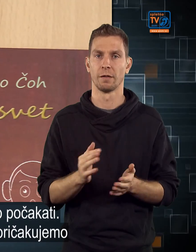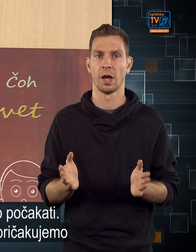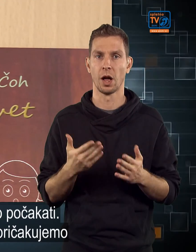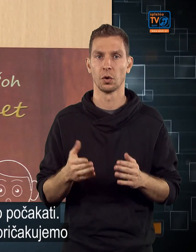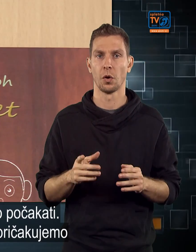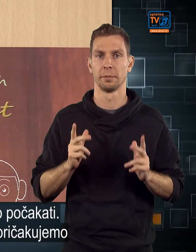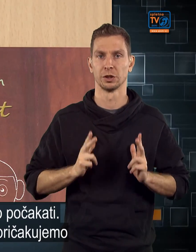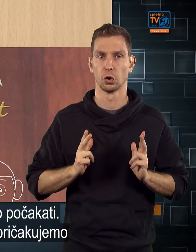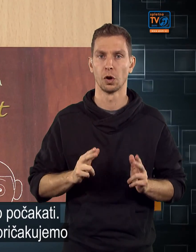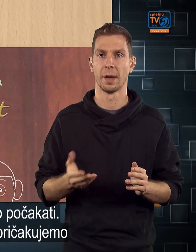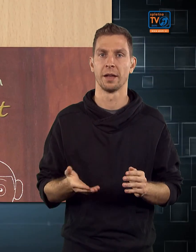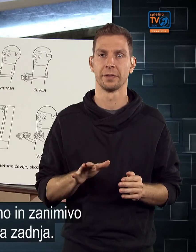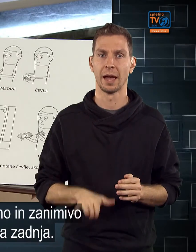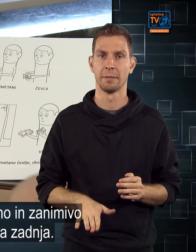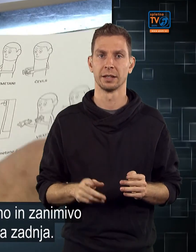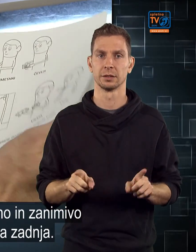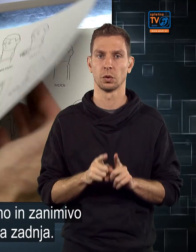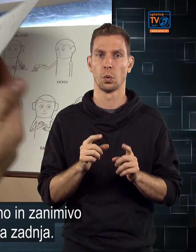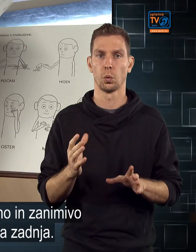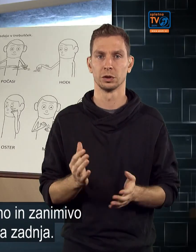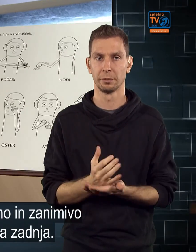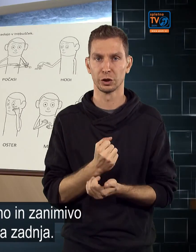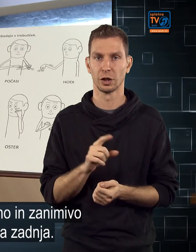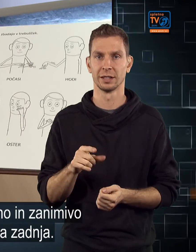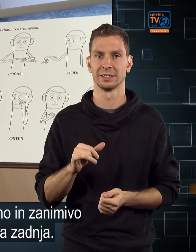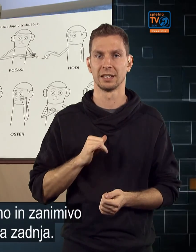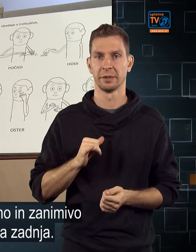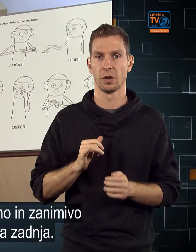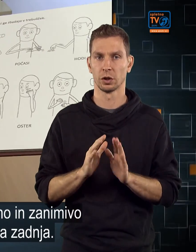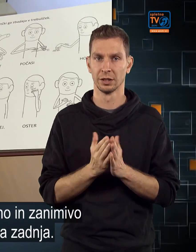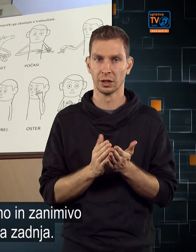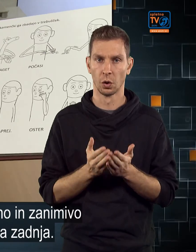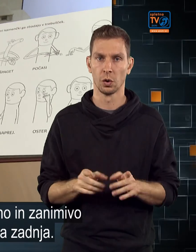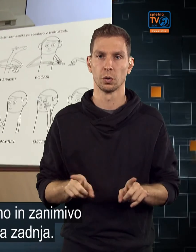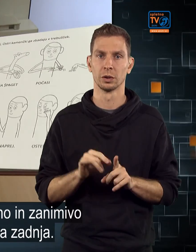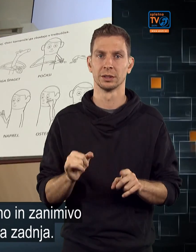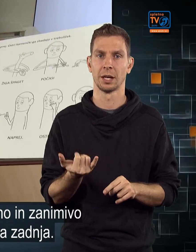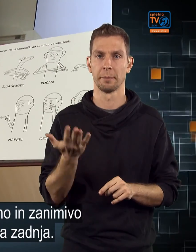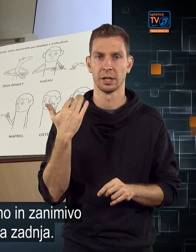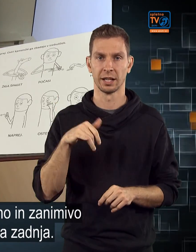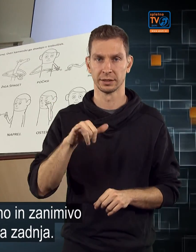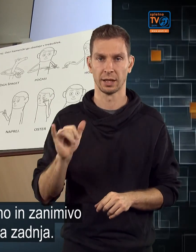Gotovo pa lahko pričakujemo najmanj tako uspešno in zanimivo knjigo, kot je bila zadnja.